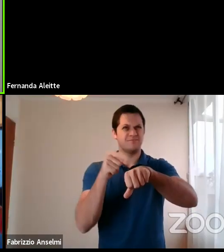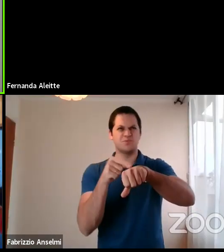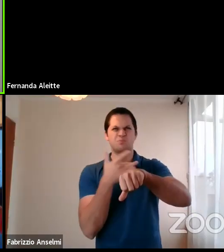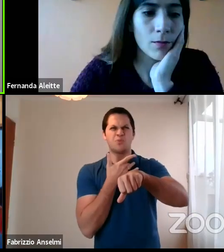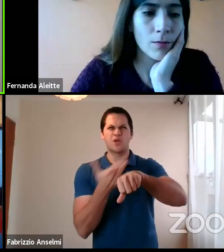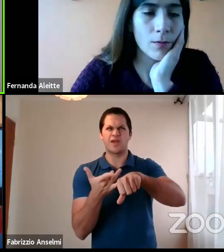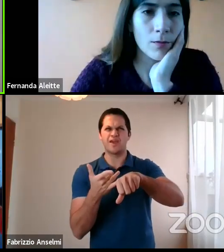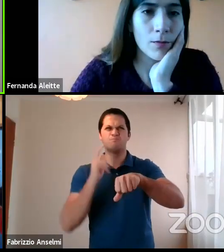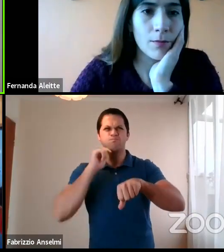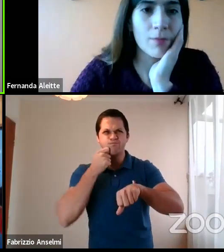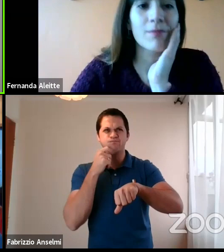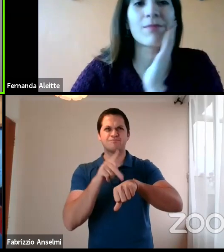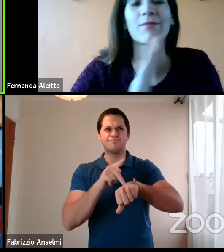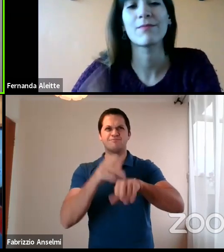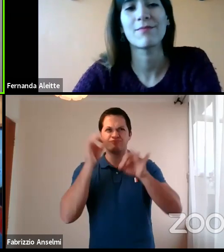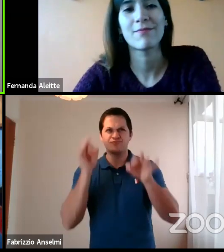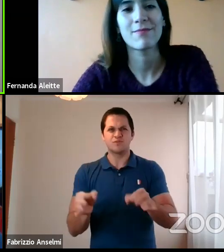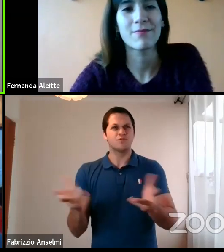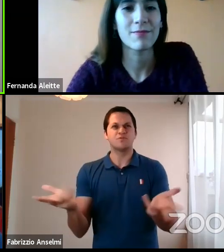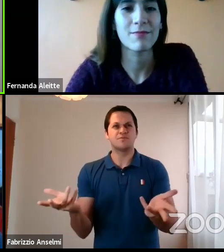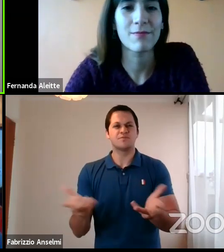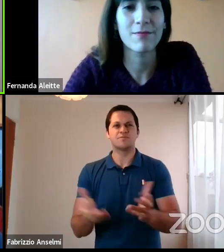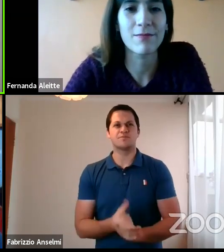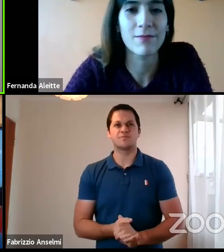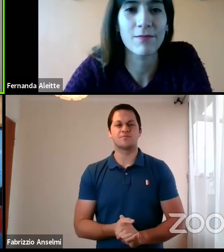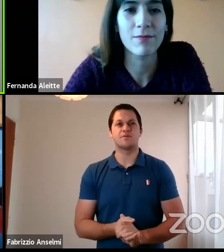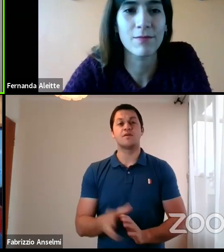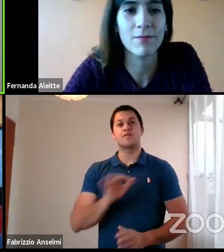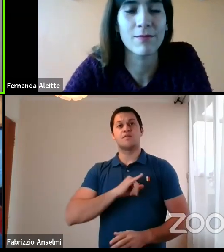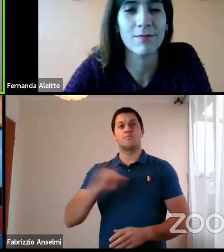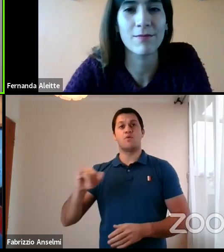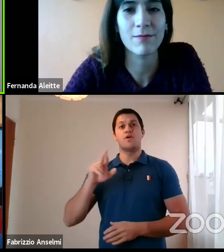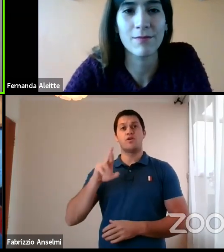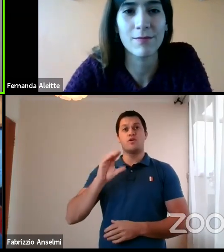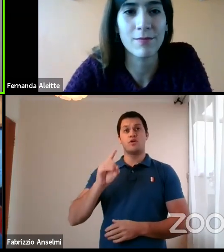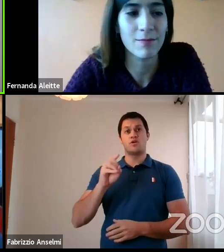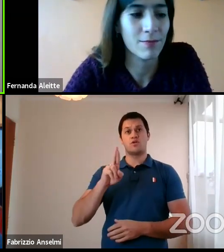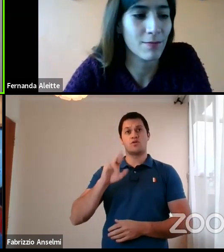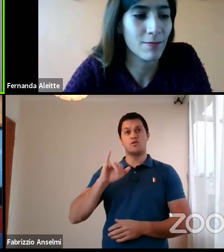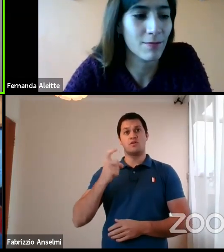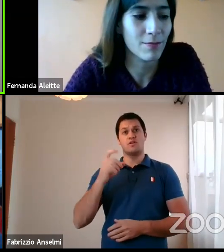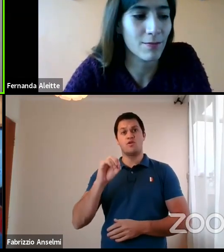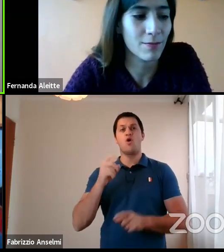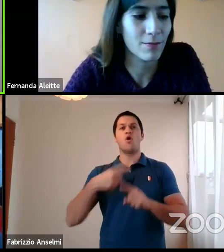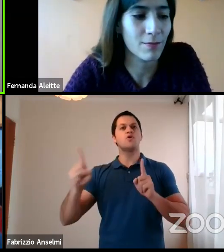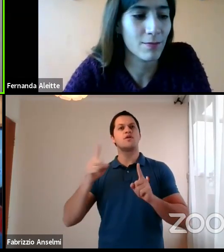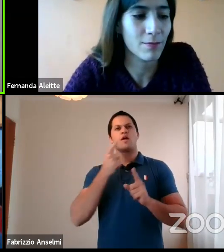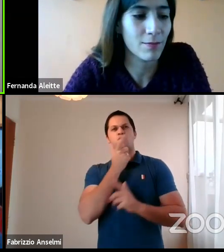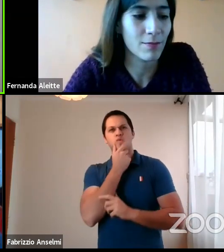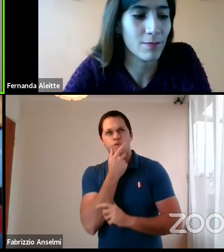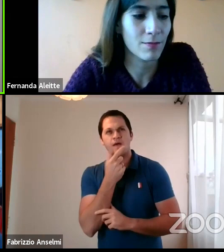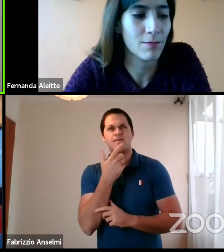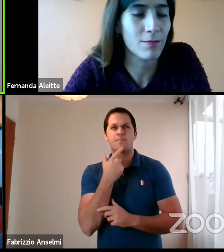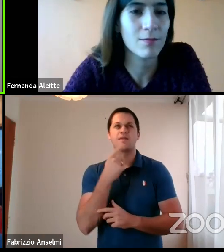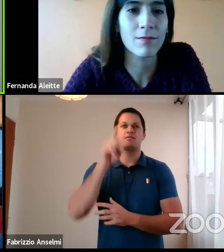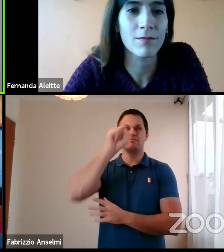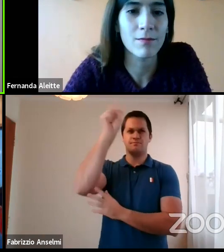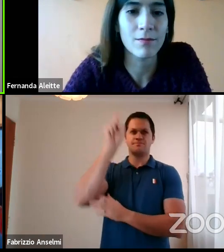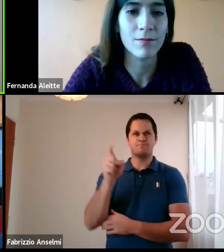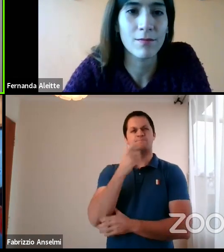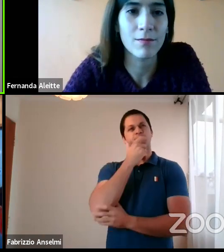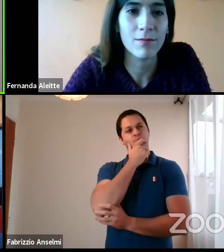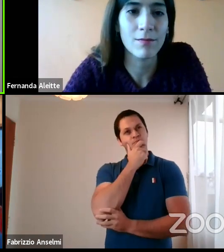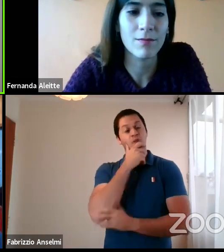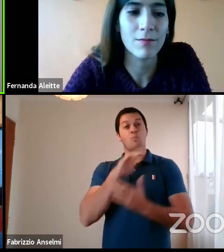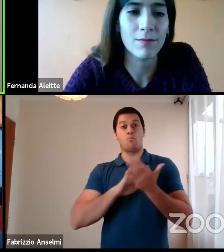otro es que Fernanda Leite, después de Rodrigo, va a resolver otra duda que tenemos, o otro misterio, ¿no? Que sería como, ¿hay algún patrimonio